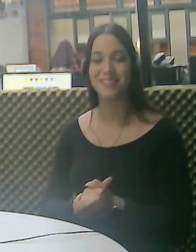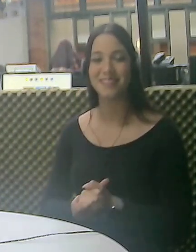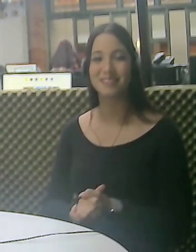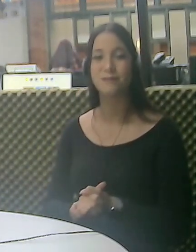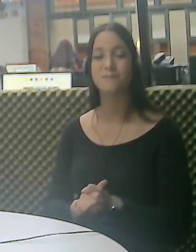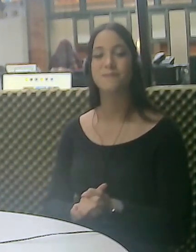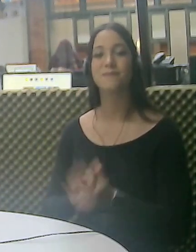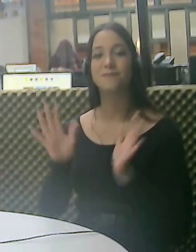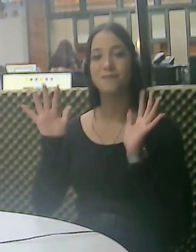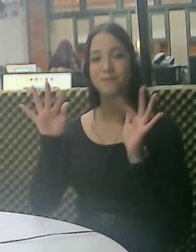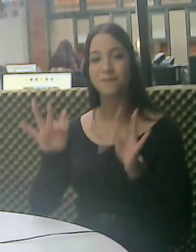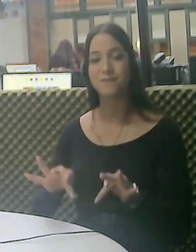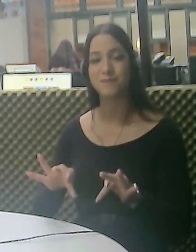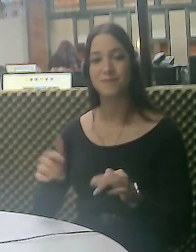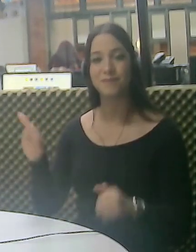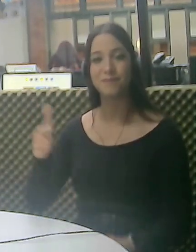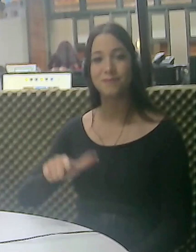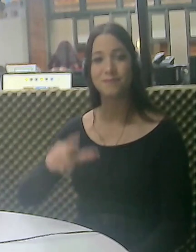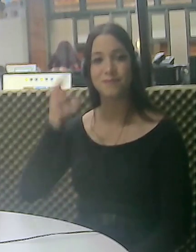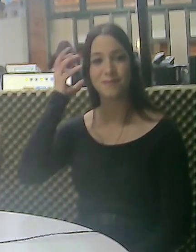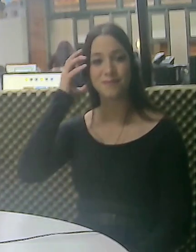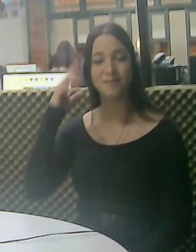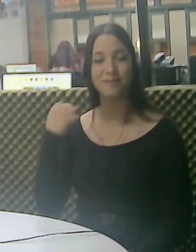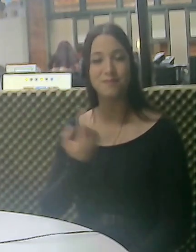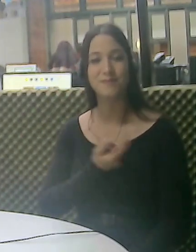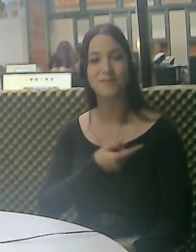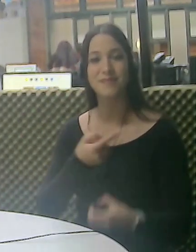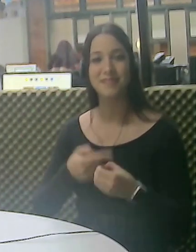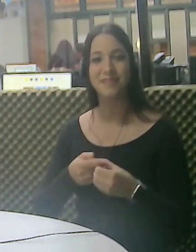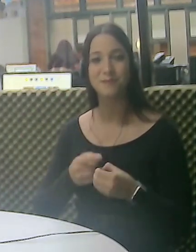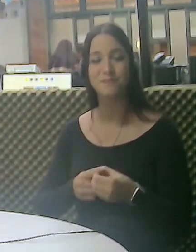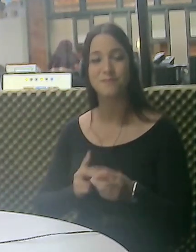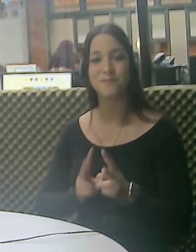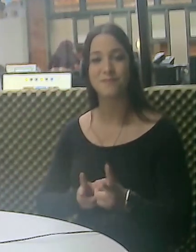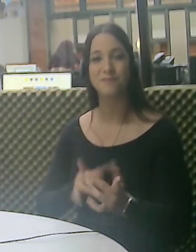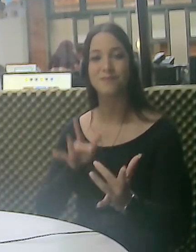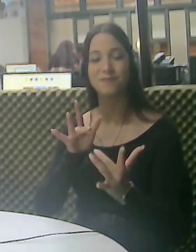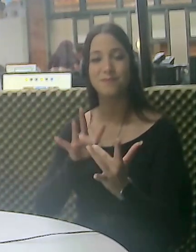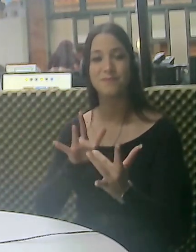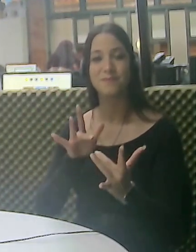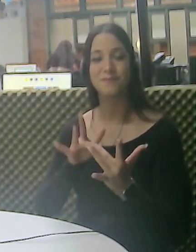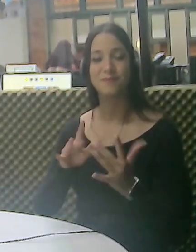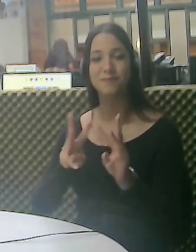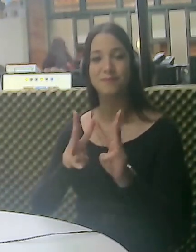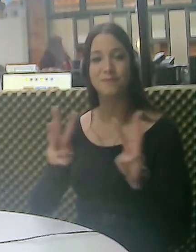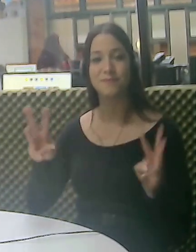próxima. Fica por aqui mais uma edição do programa da Rádio Nossa Cidade.